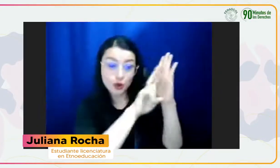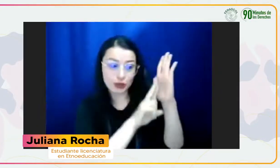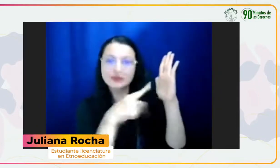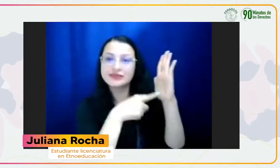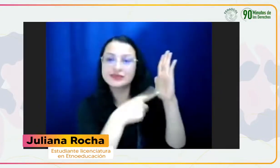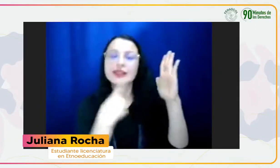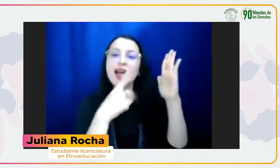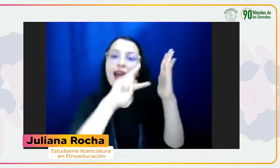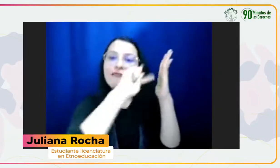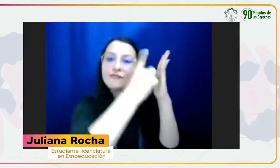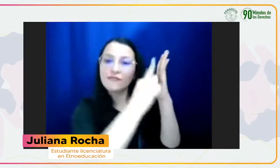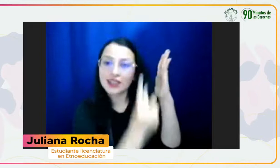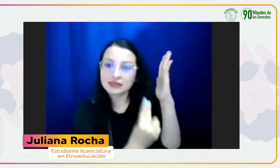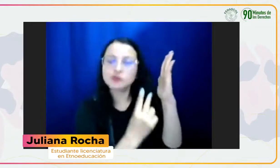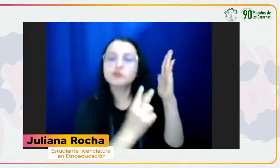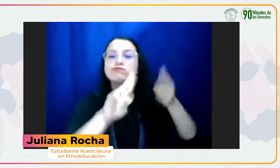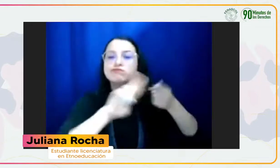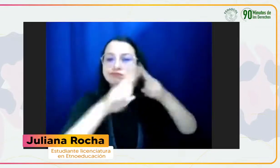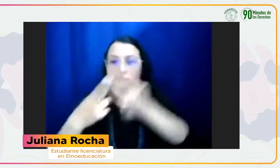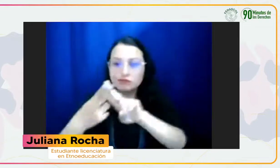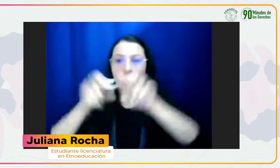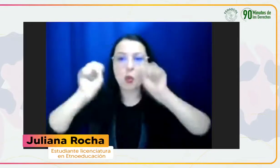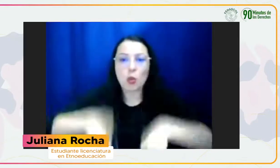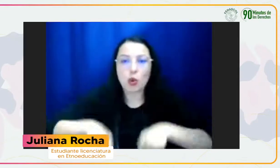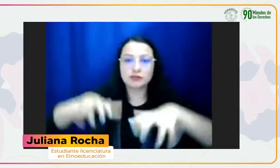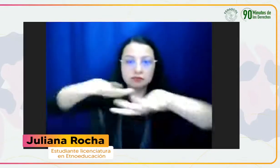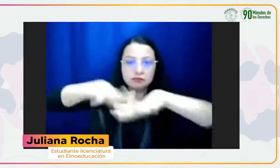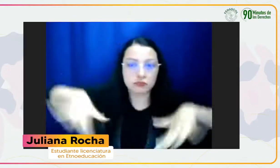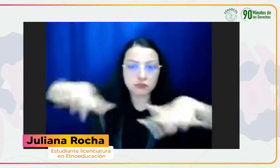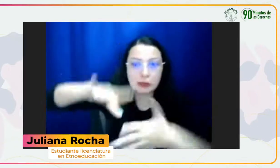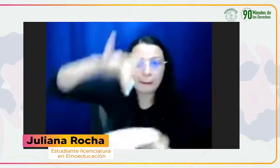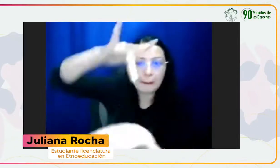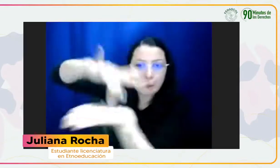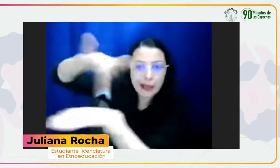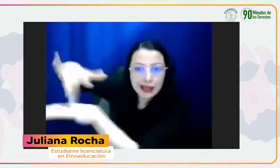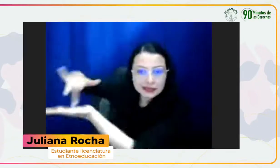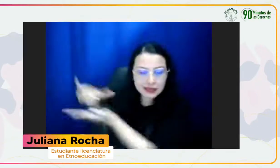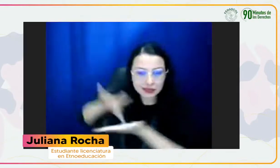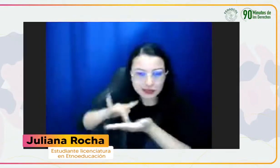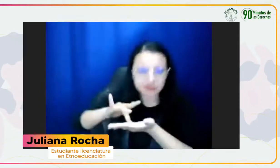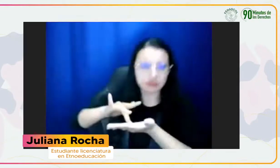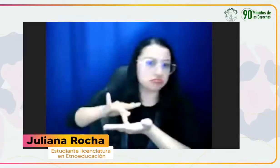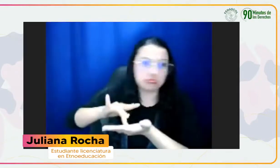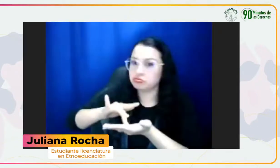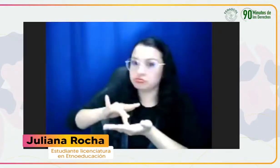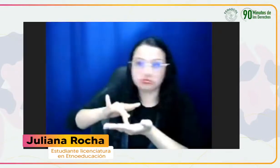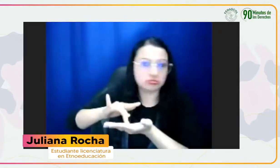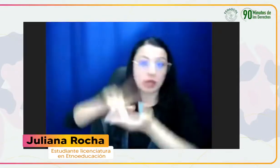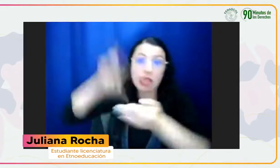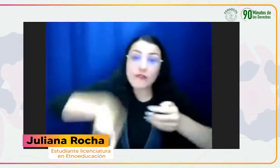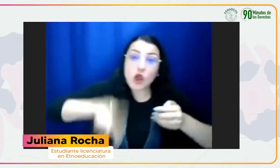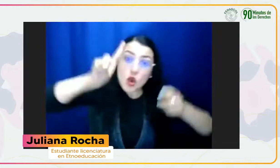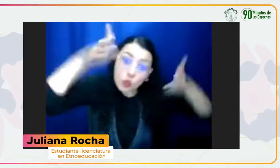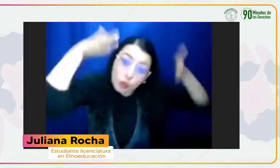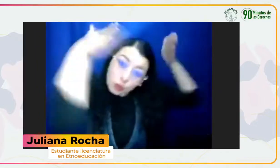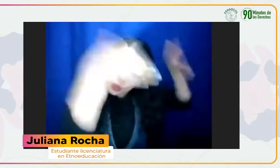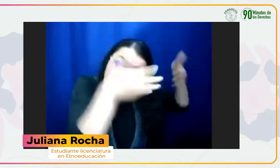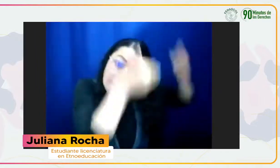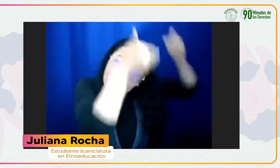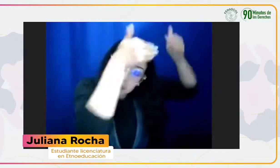discapacidad, tenemos la resolución y otras leyes al respecto, pero es importante la